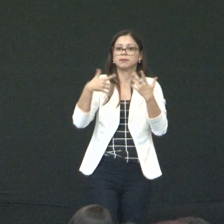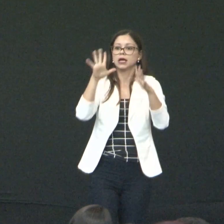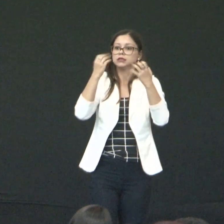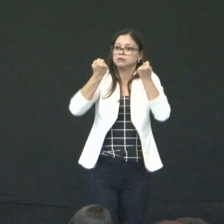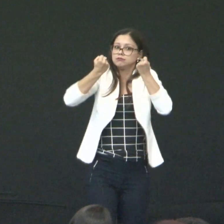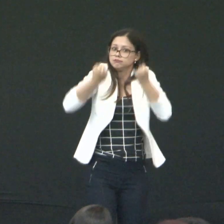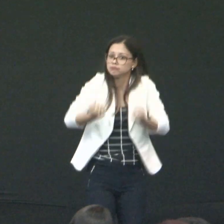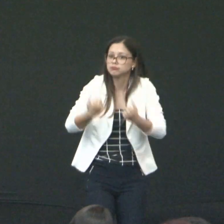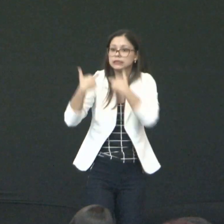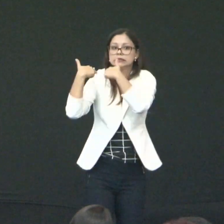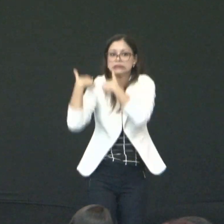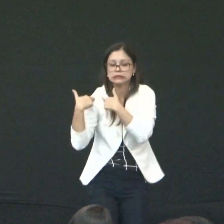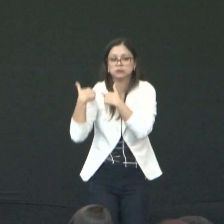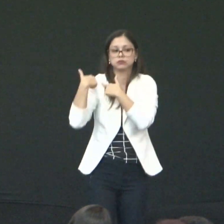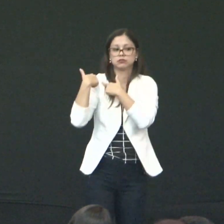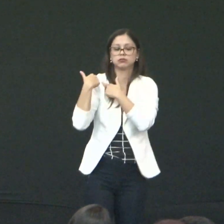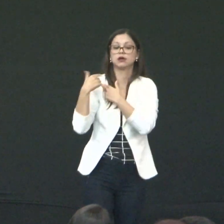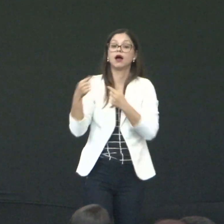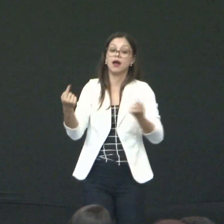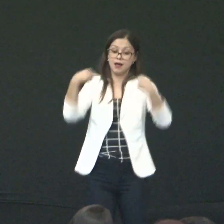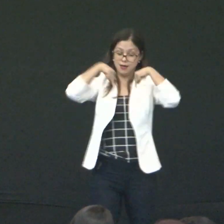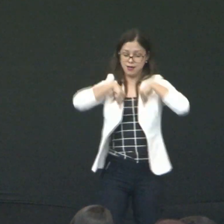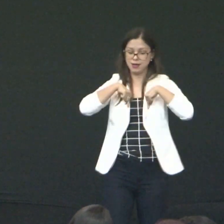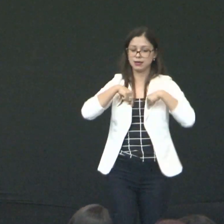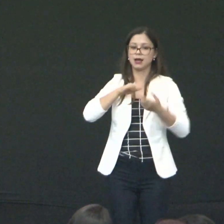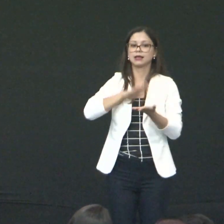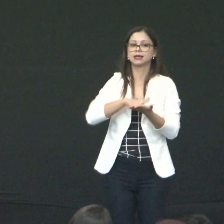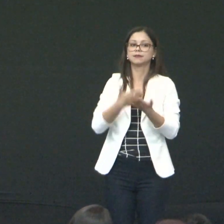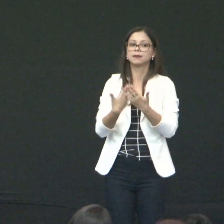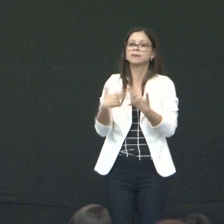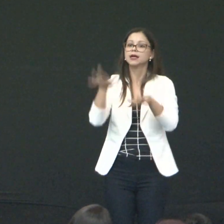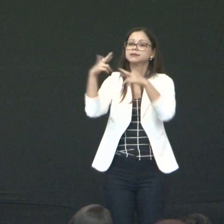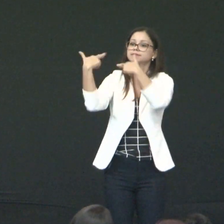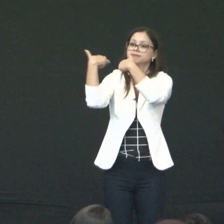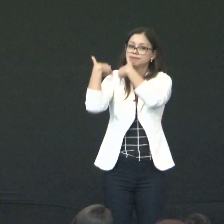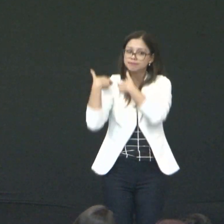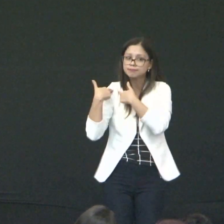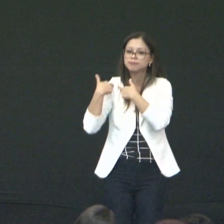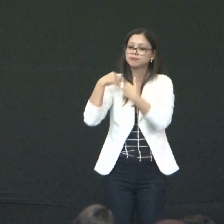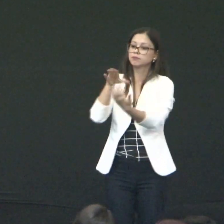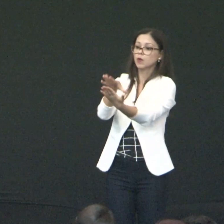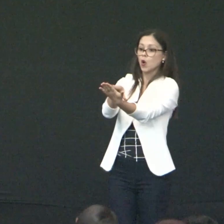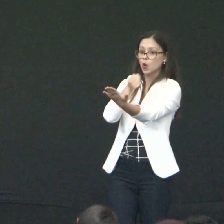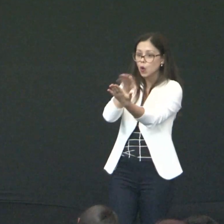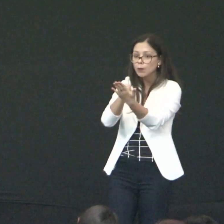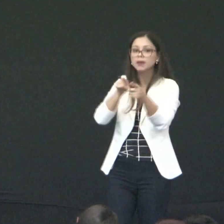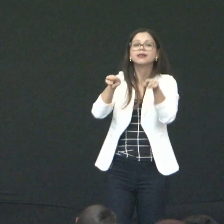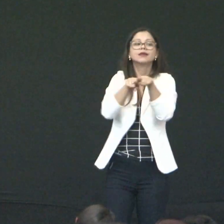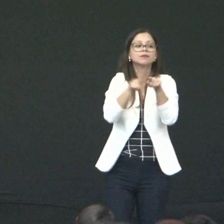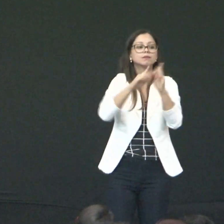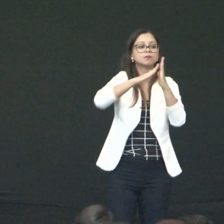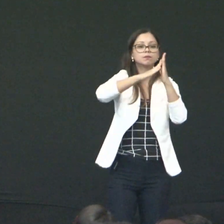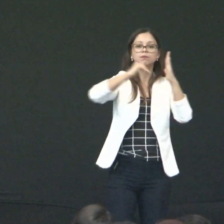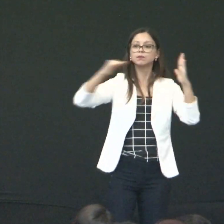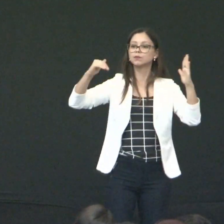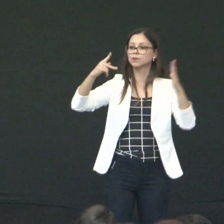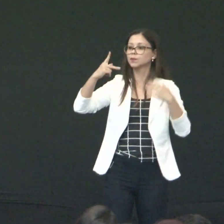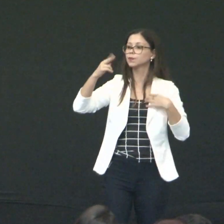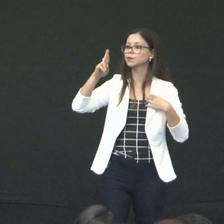de interpretação, é mais cansativo, traz uma responsabilidade maior, ele consegue ficar menos exposto,